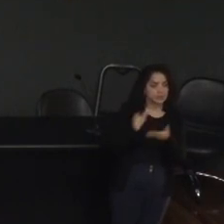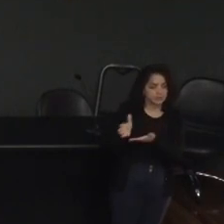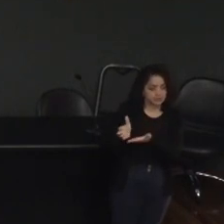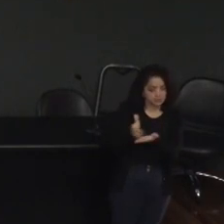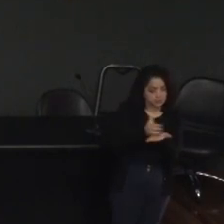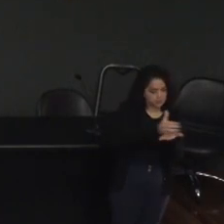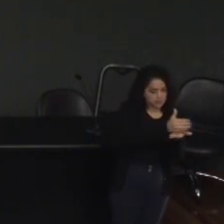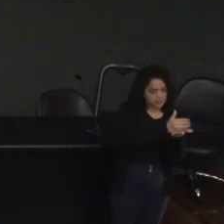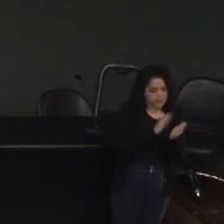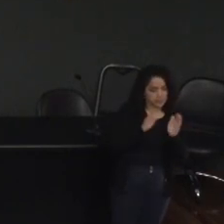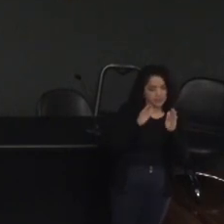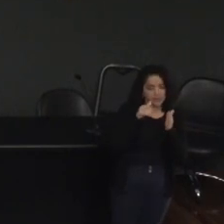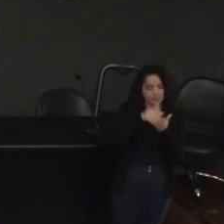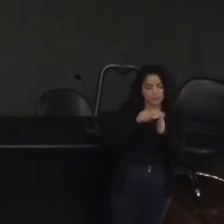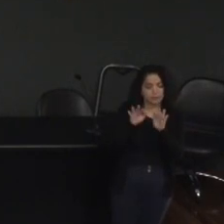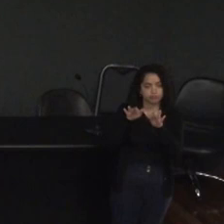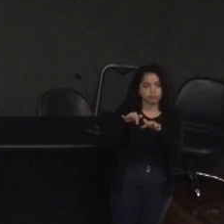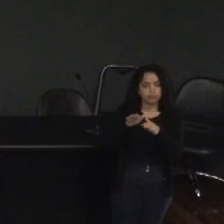até a eliminação